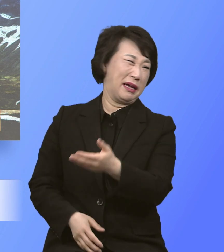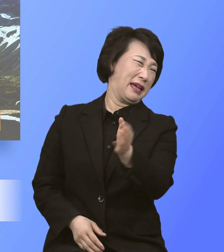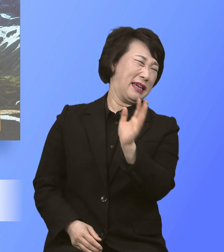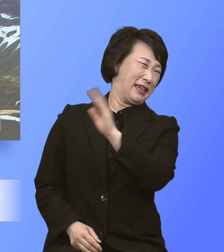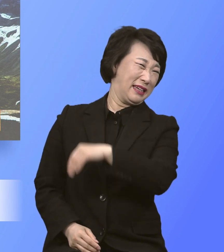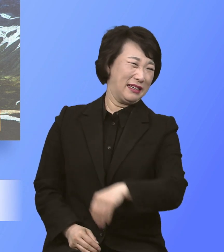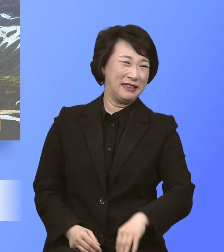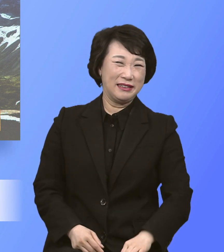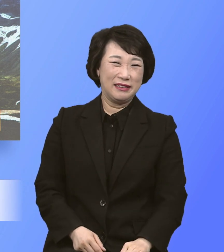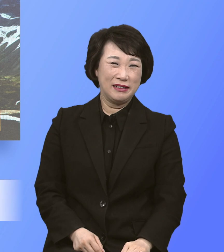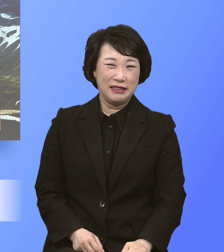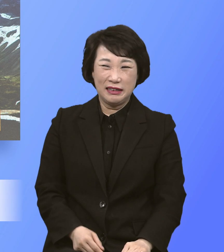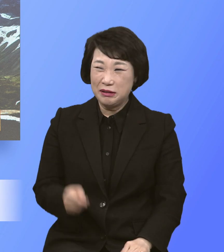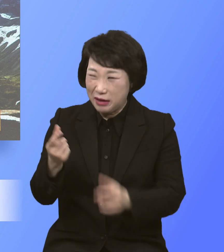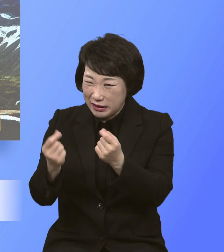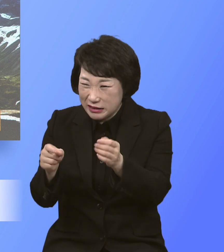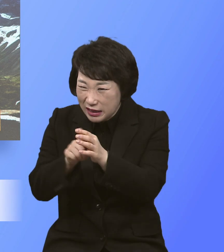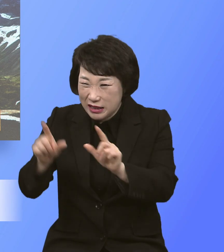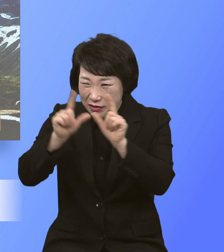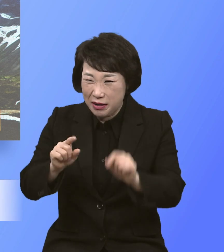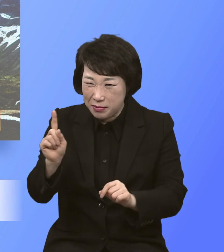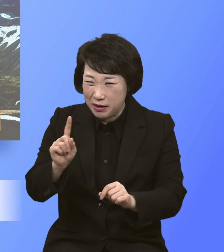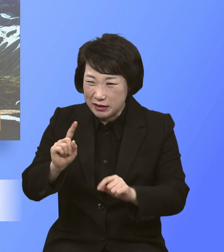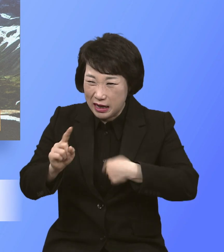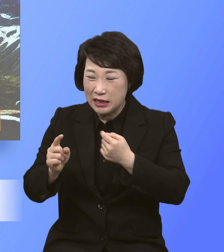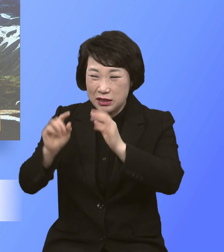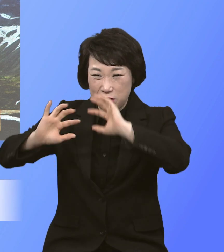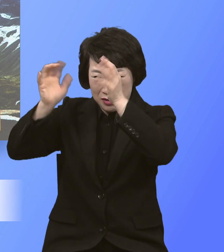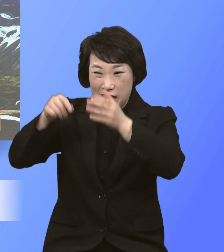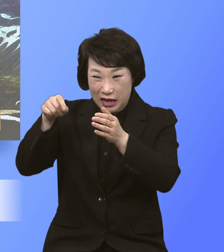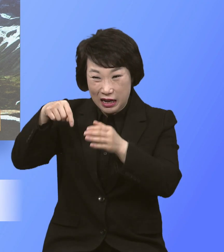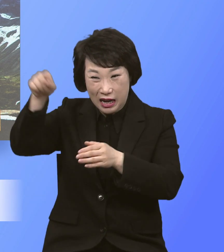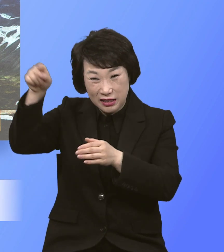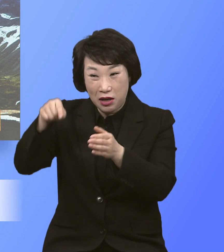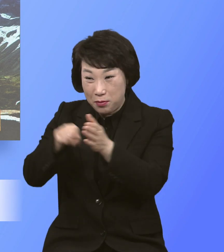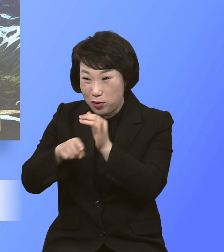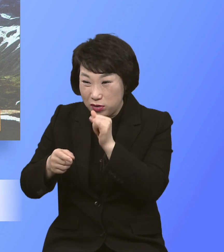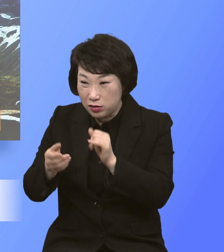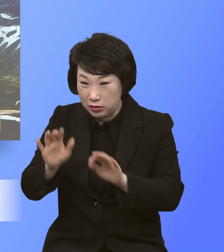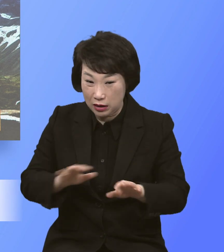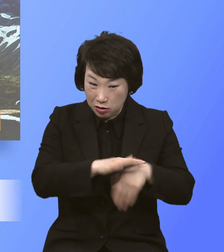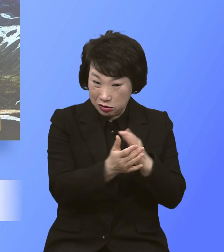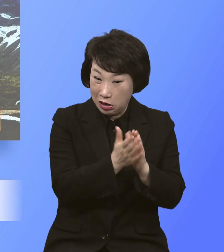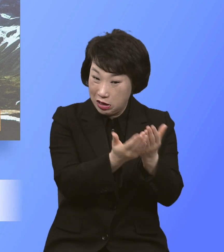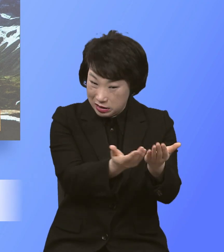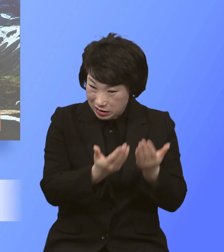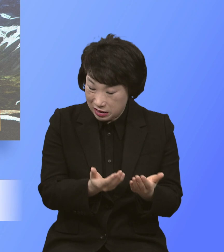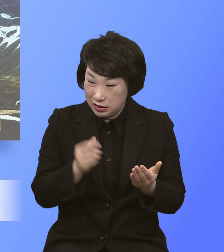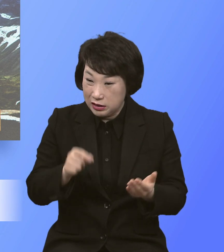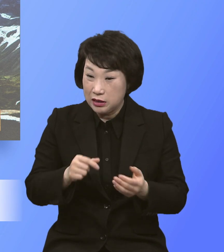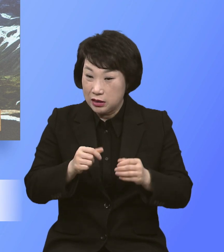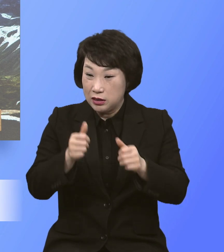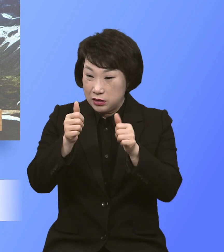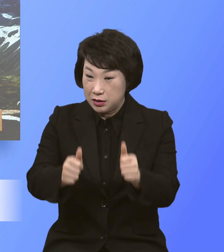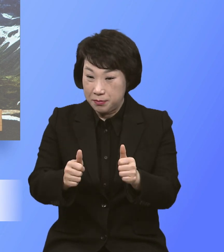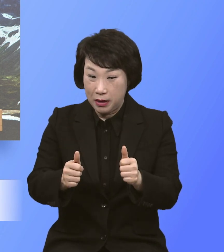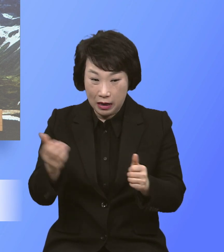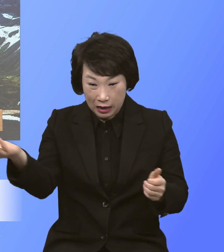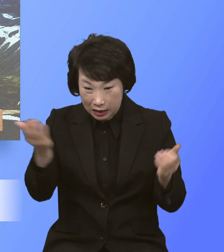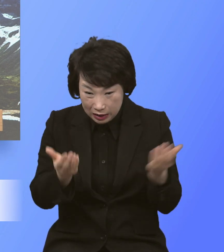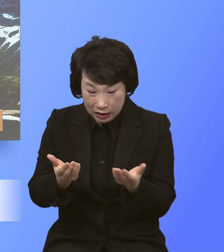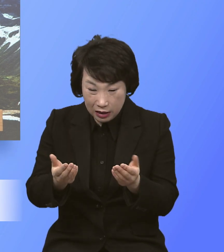그렇게 신앙생활에서는, 저는 천국 간다고 믿을지 모르지만 성경을 놓고 심판대 앞에 딱 놓고 볼